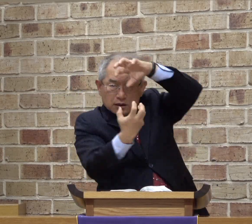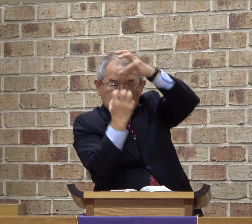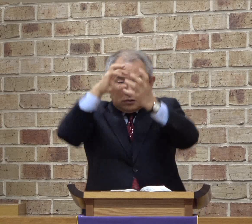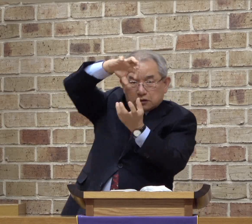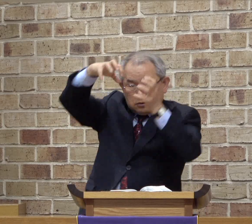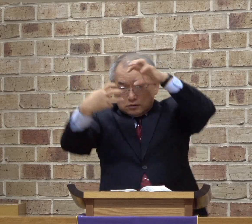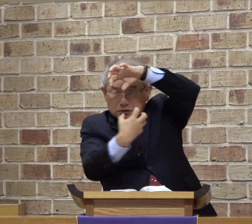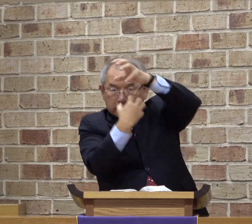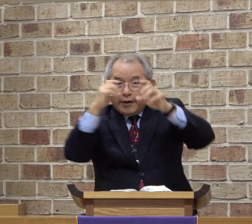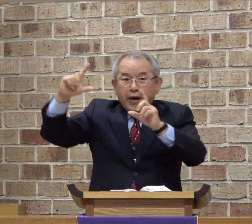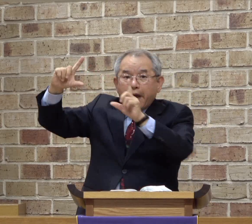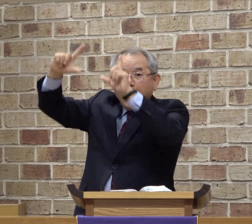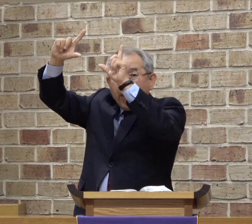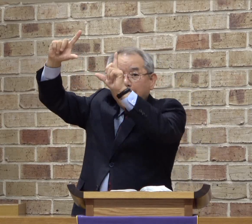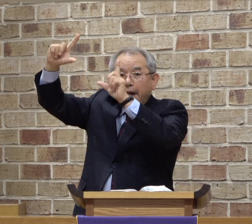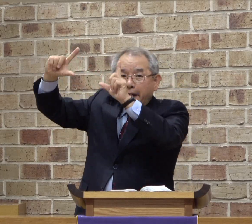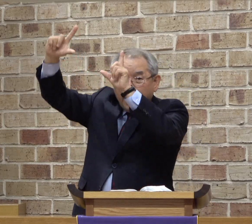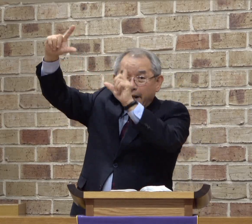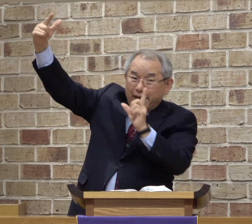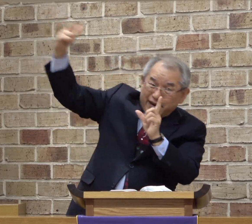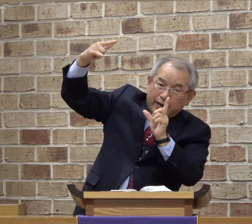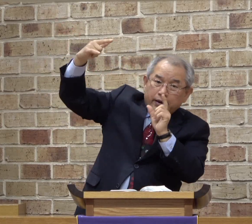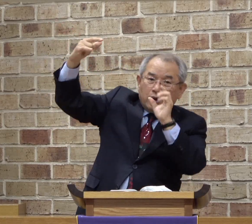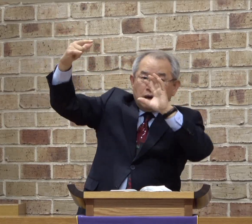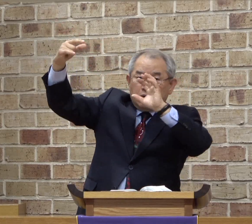여러분 또한 가만히 생각해 보시면